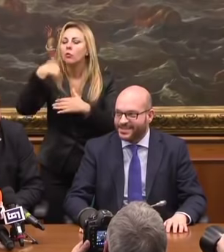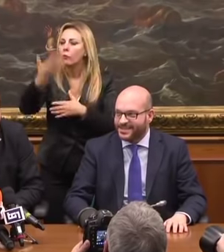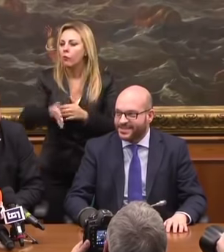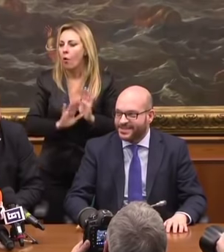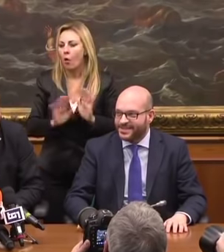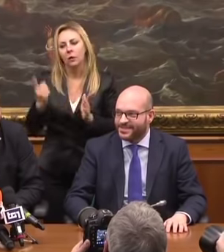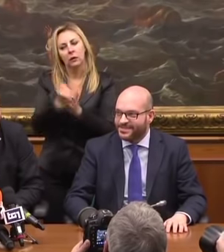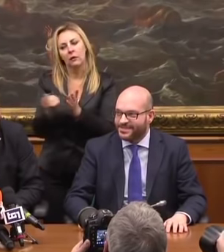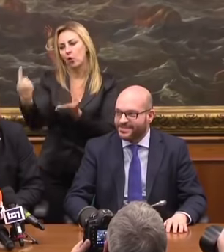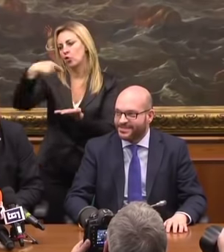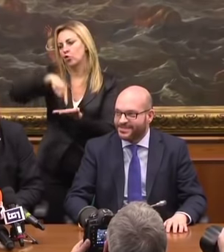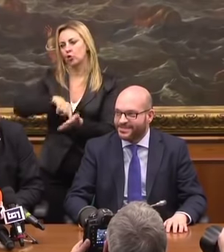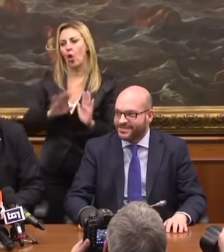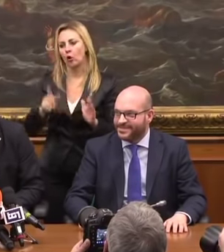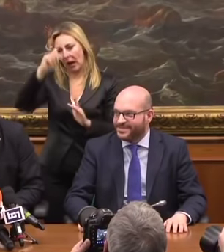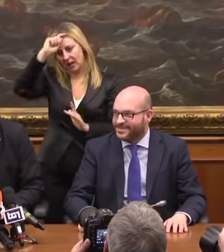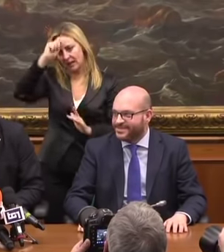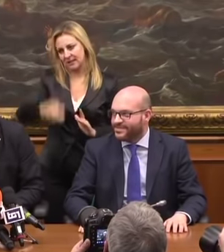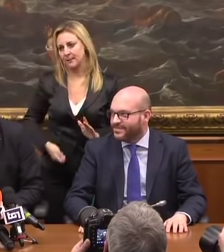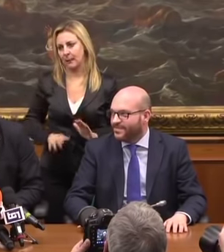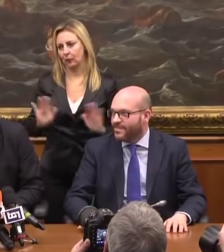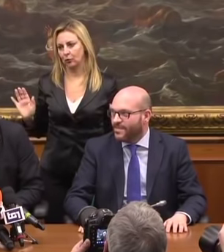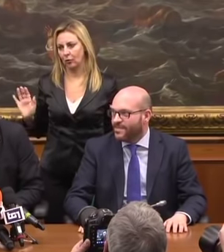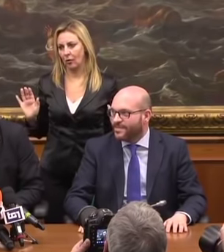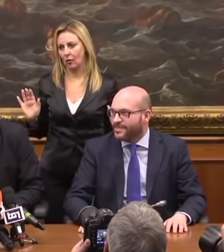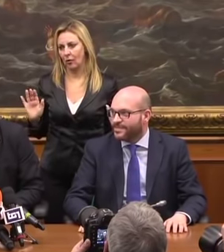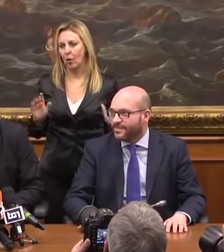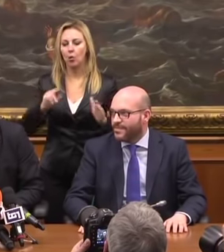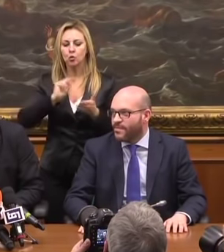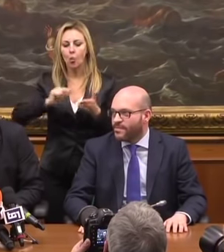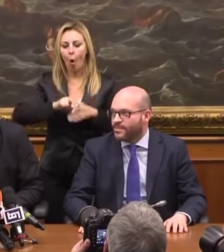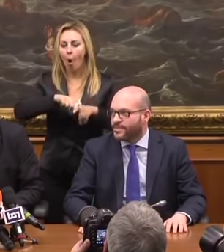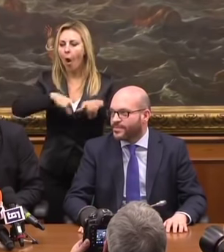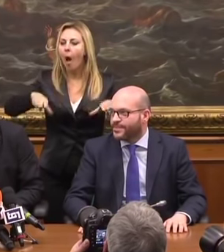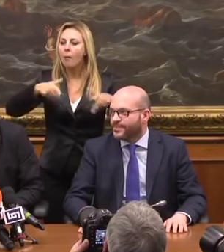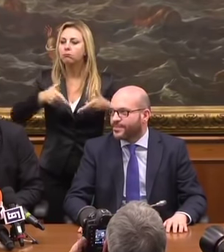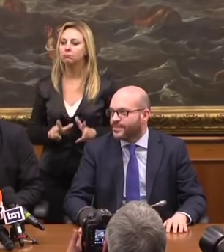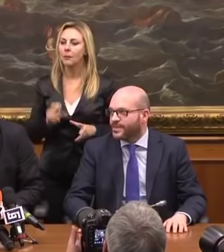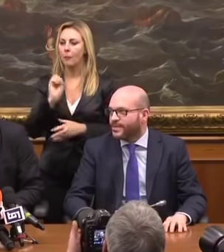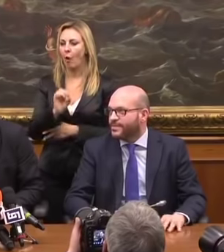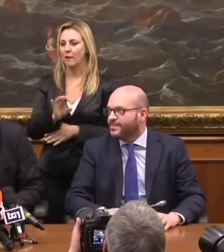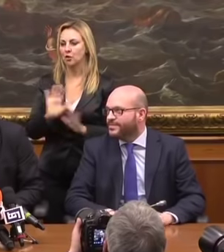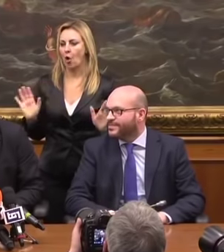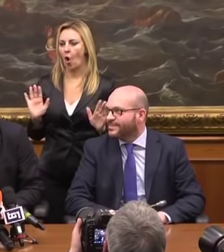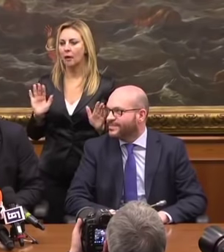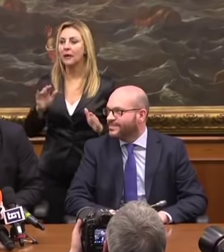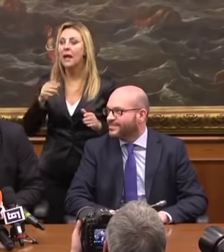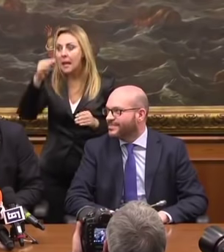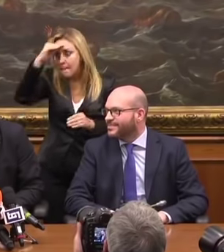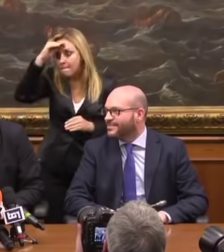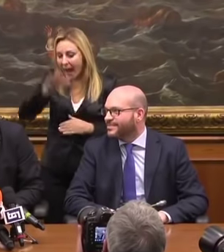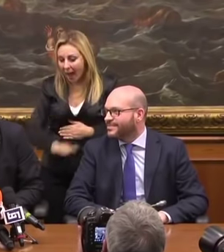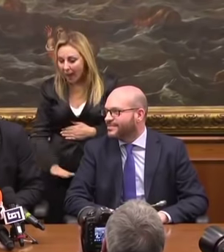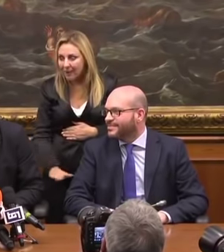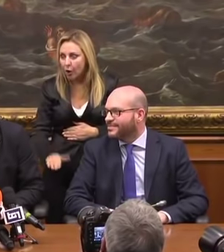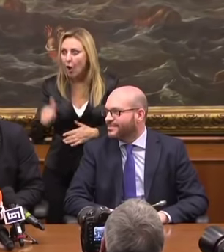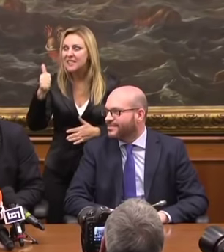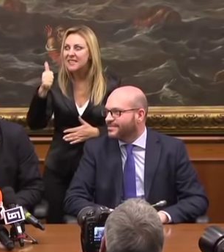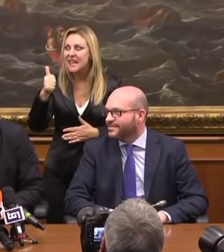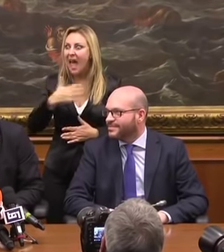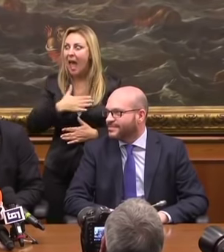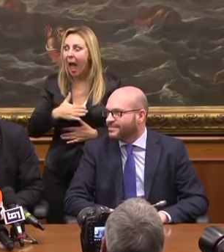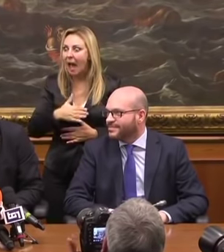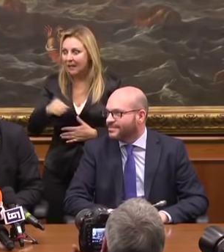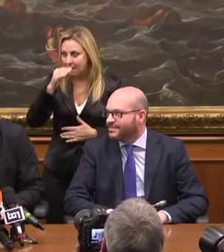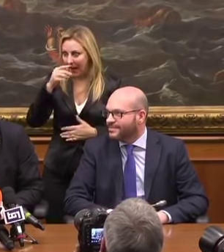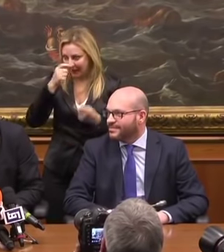riportare il rispetto sui banchi di scuola, perché se uno impara il rispetto a 6 anni... poi quando di anni ne ha